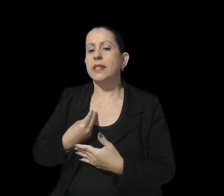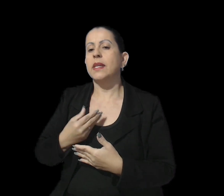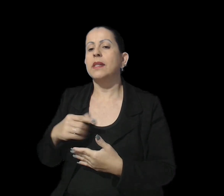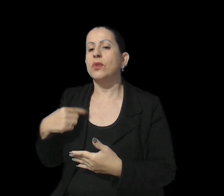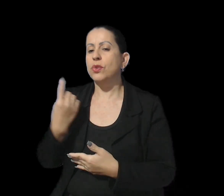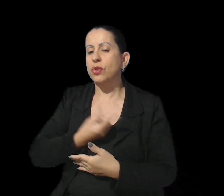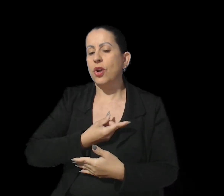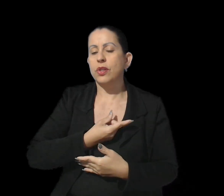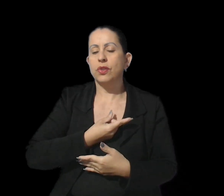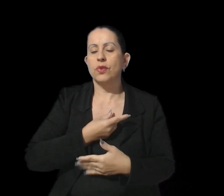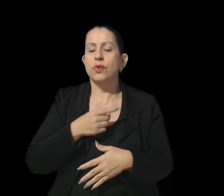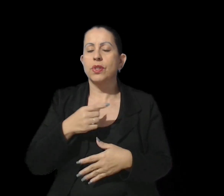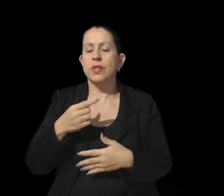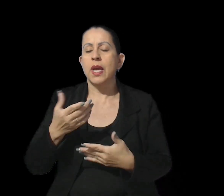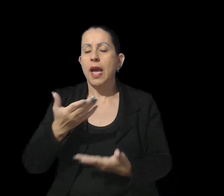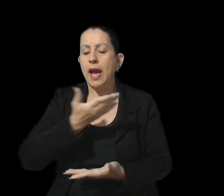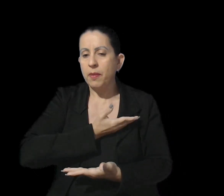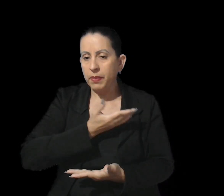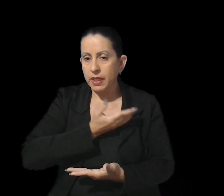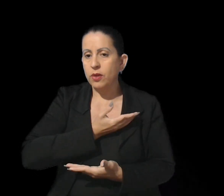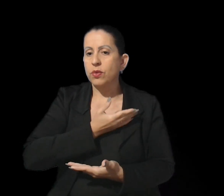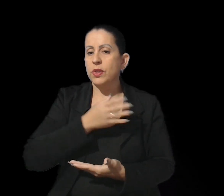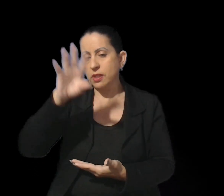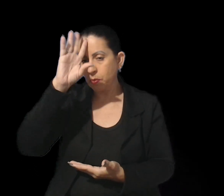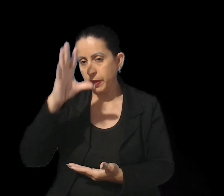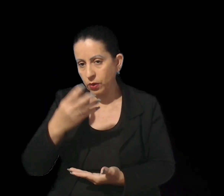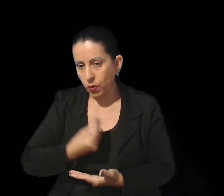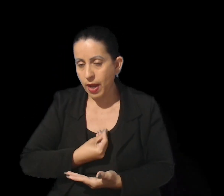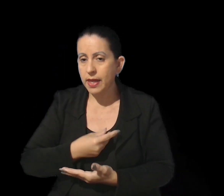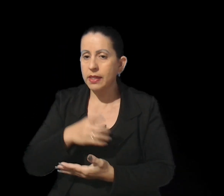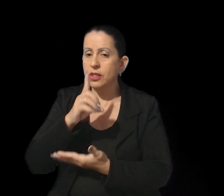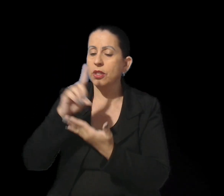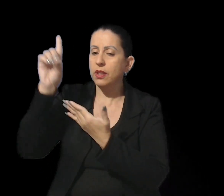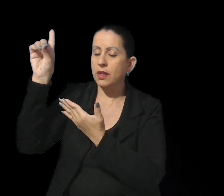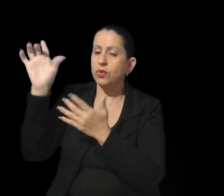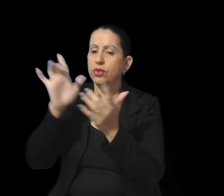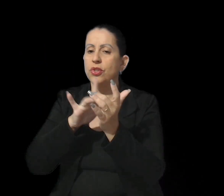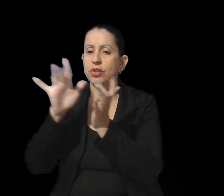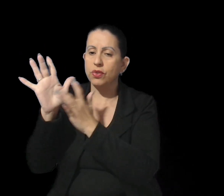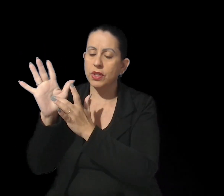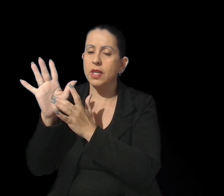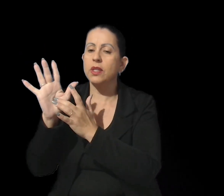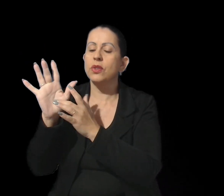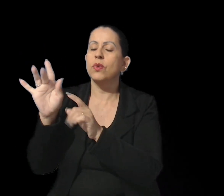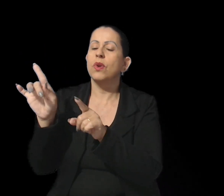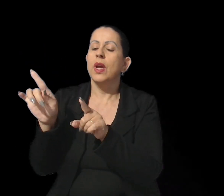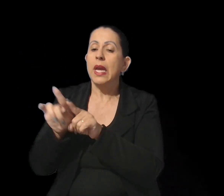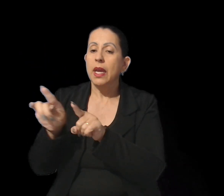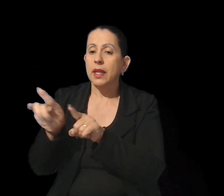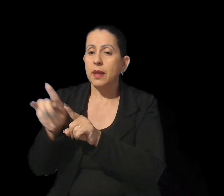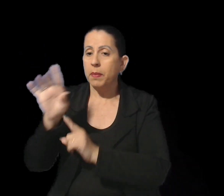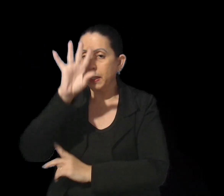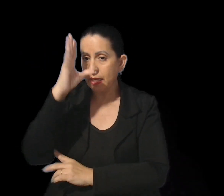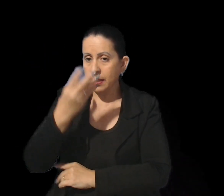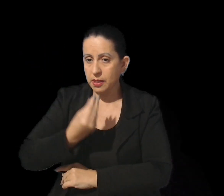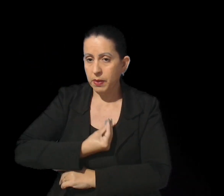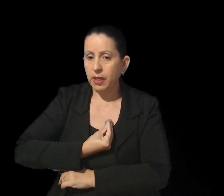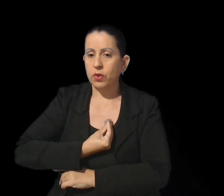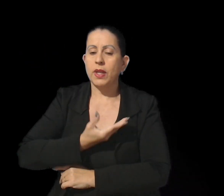presença dos nossos amigos espirituais, de Deus, de Jesus Cristo e também da